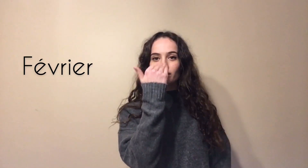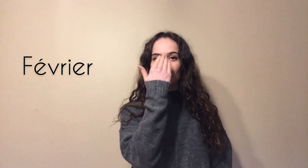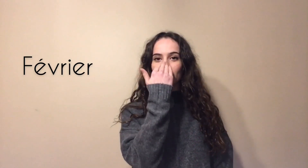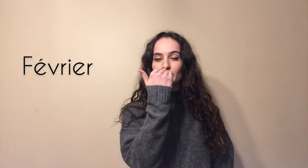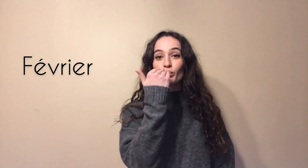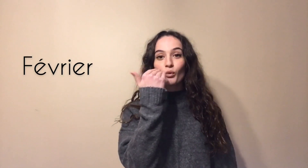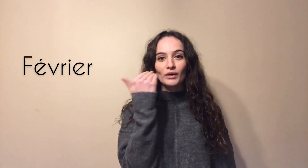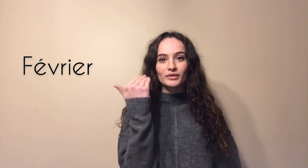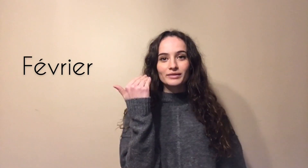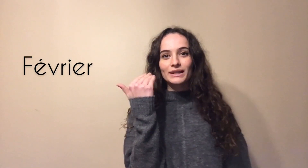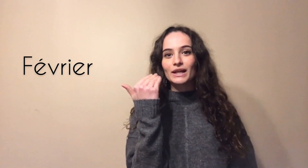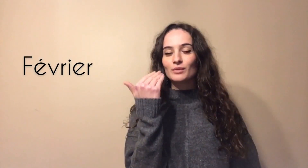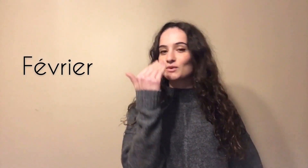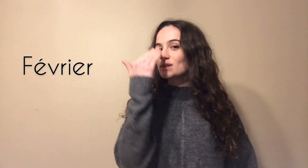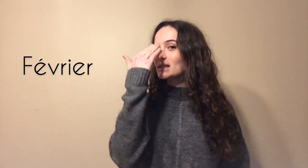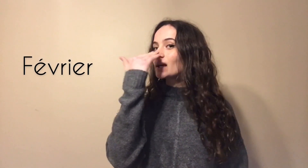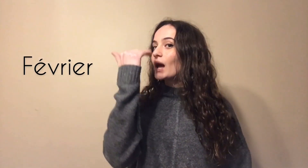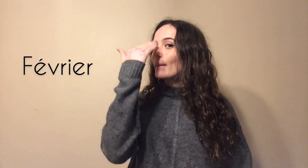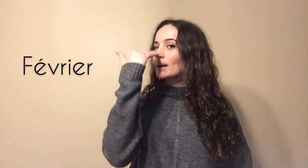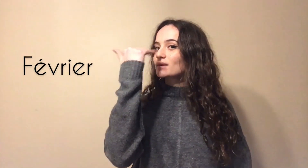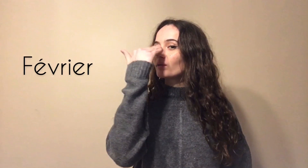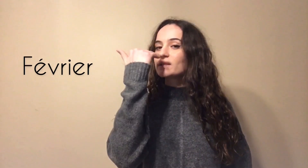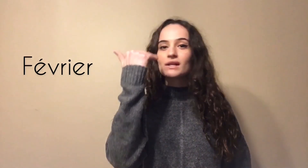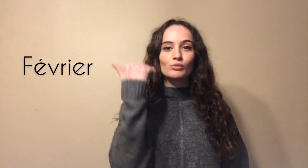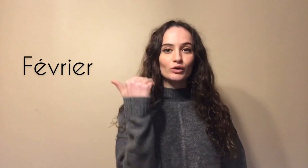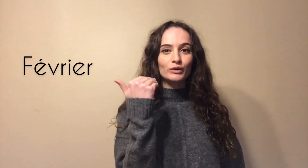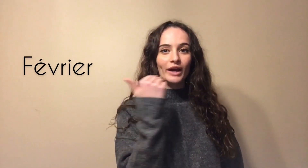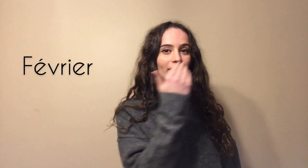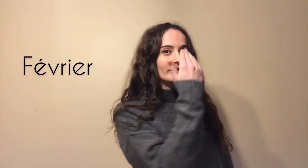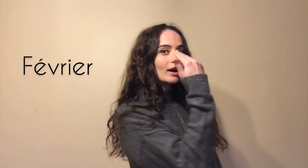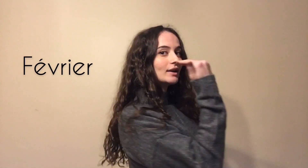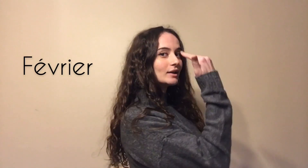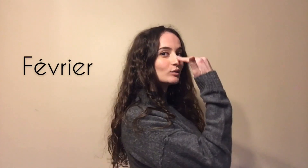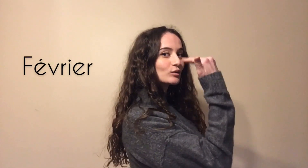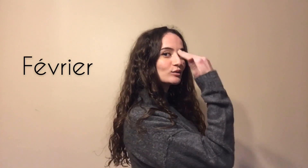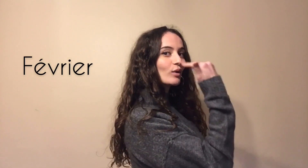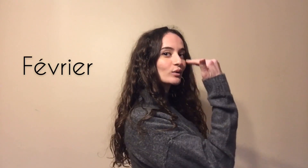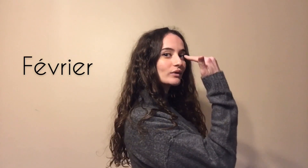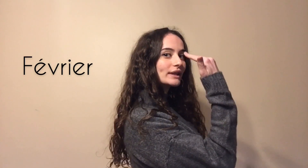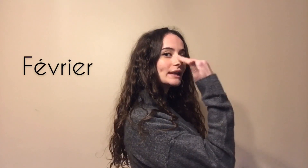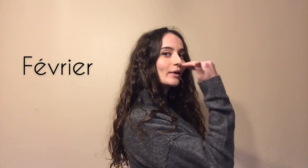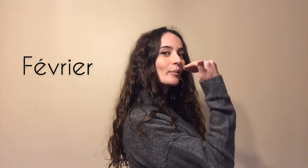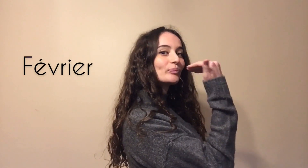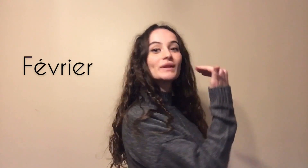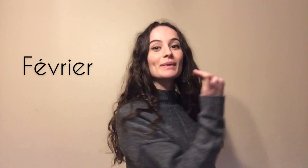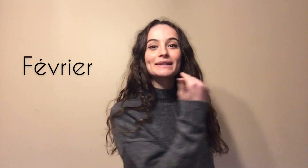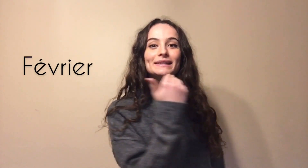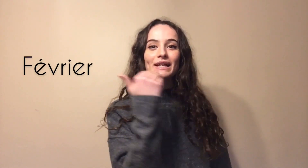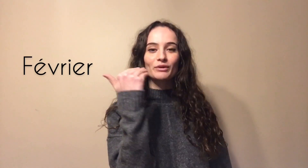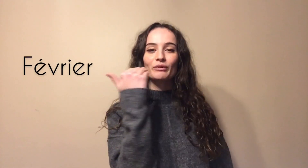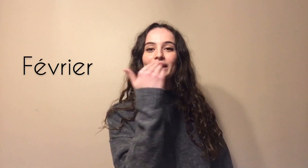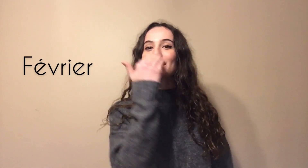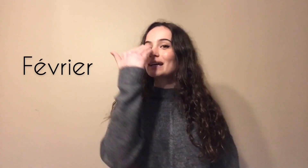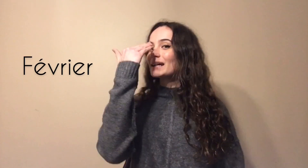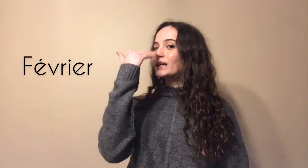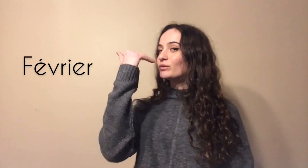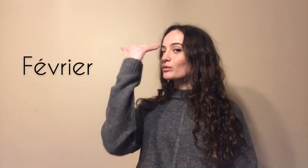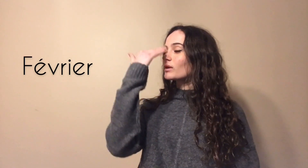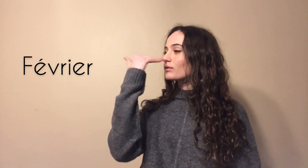Février, pourquoi février comme ceci? Parce qu'en fait c'est le mois du carnaval et donc souvent on se fait des maquillages en fait. Et donc